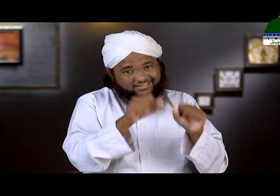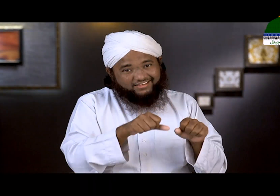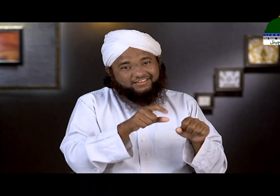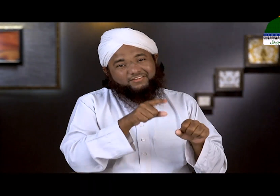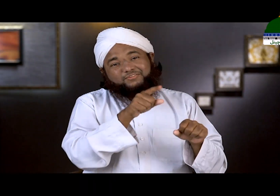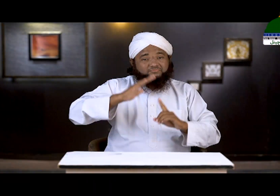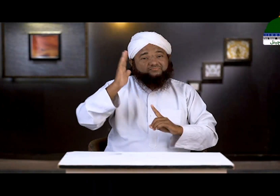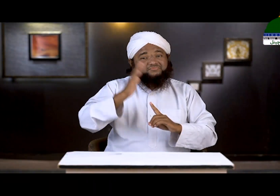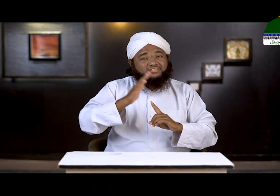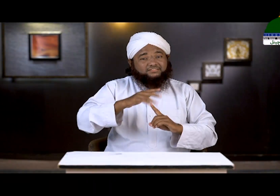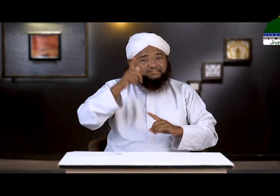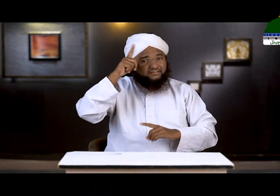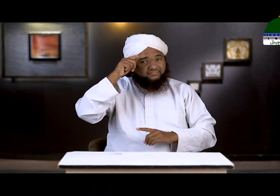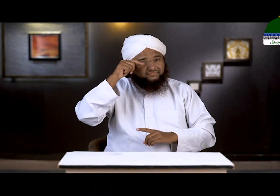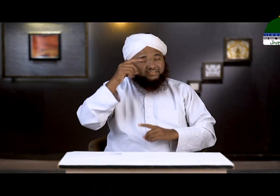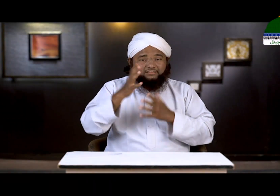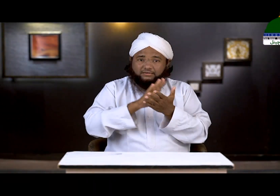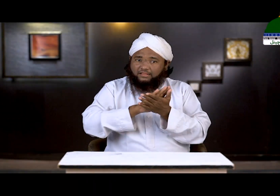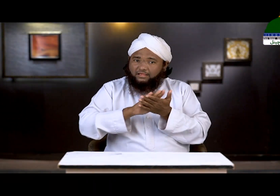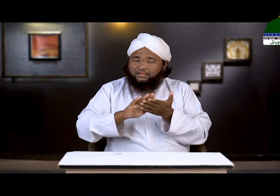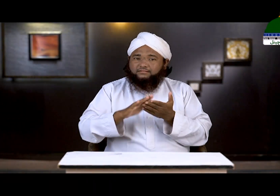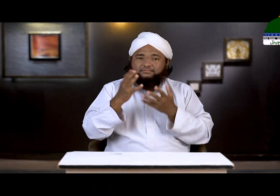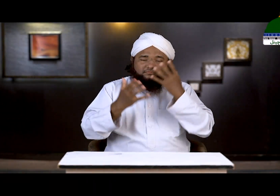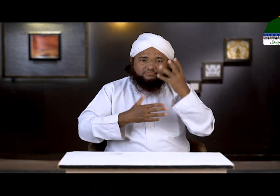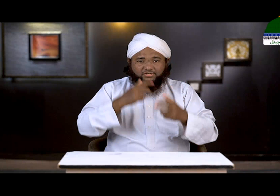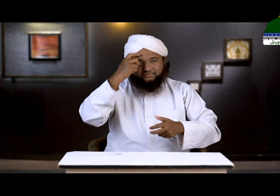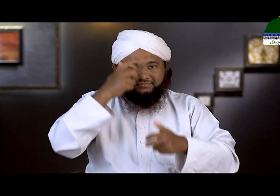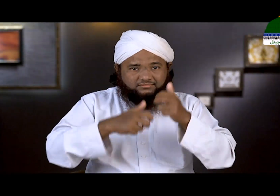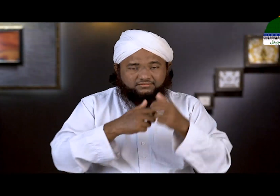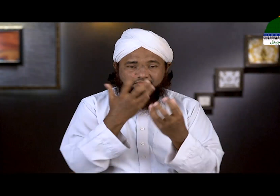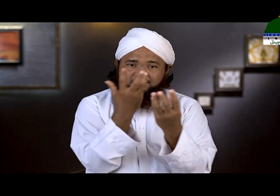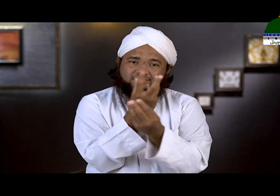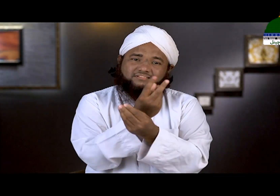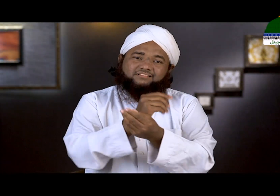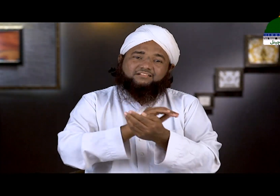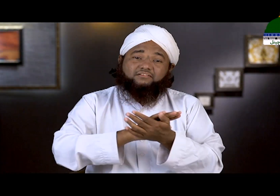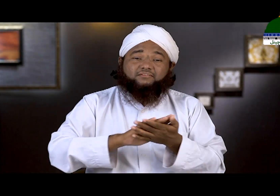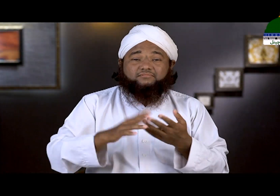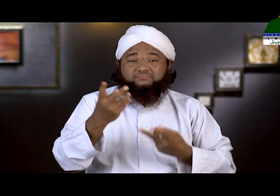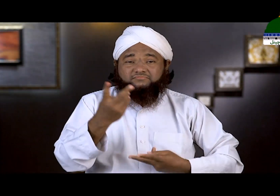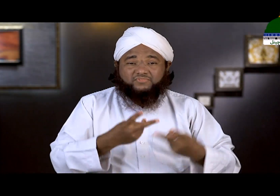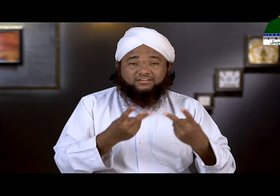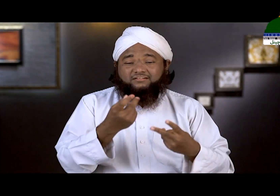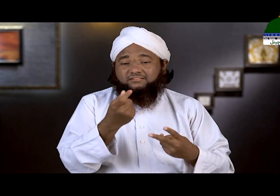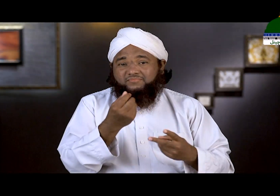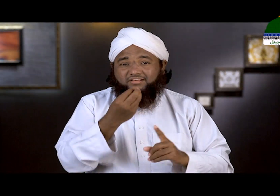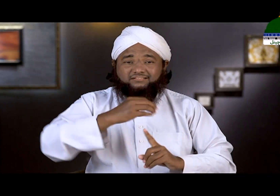پڑھا کرو۔ کثرت درود کی برکت سے فکریں ختم ہوتی، غم مٹتے، پریشانیاں حل ہوتی، رزق بڑھتا